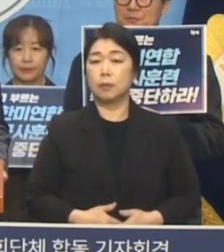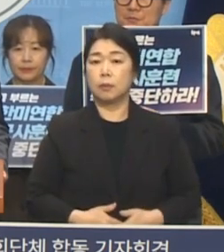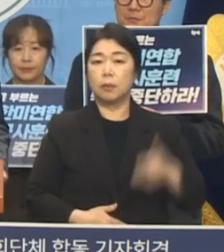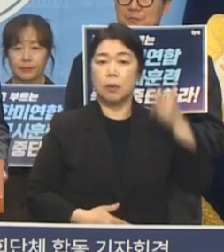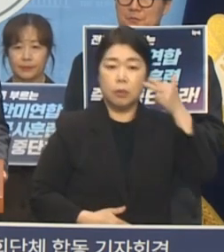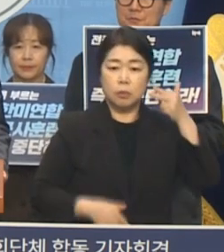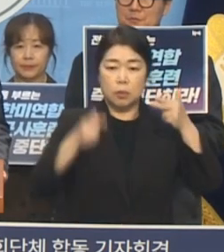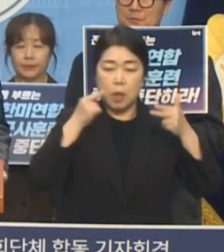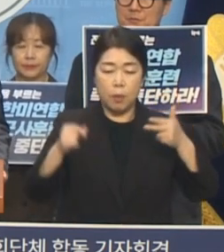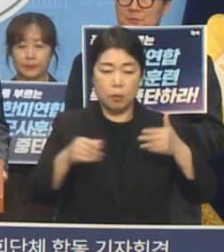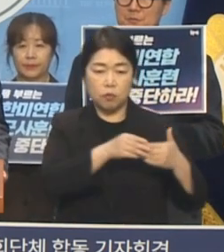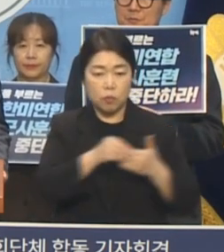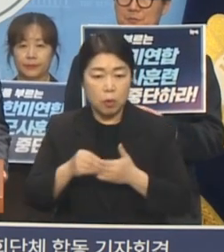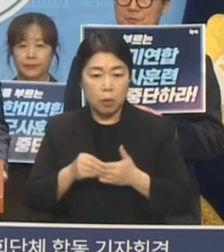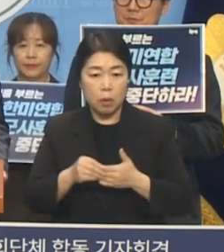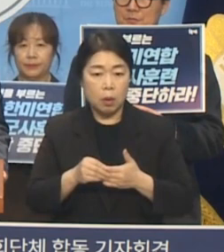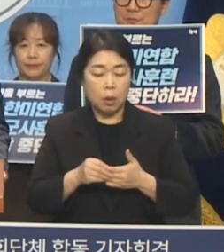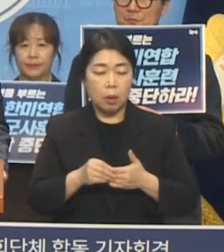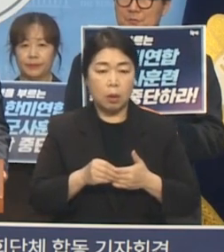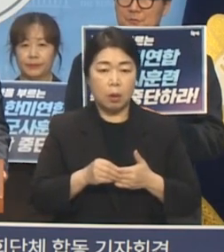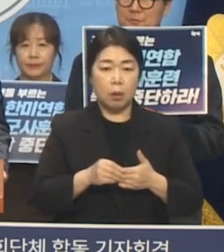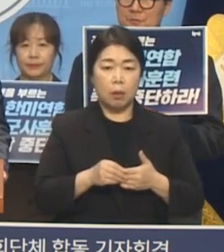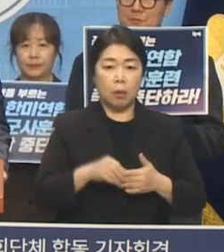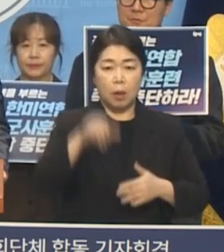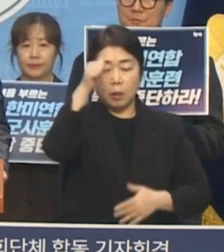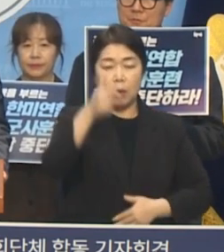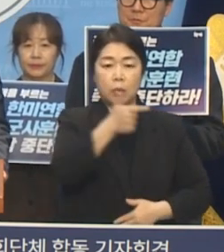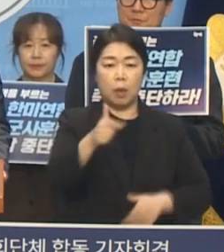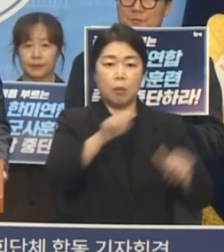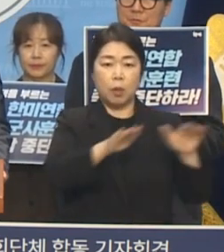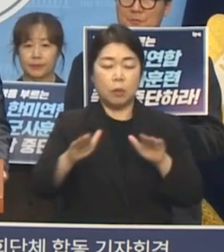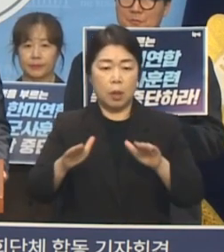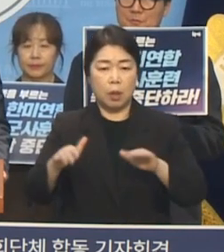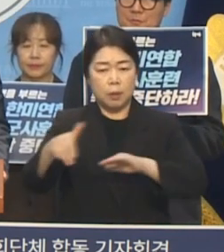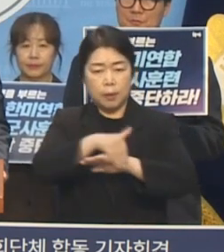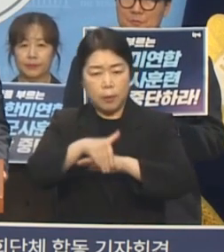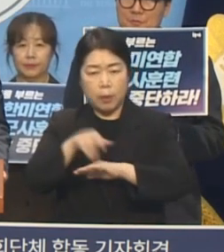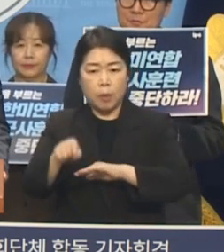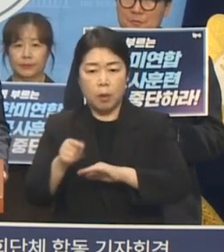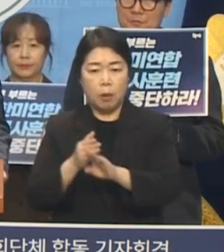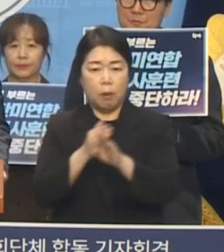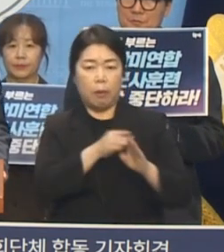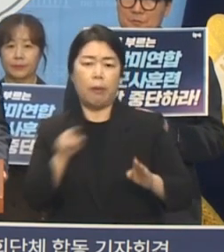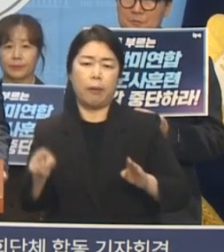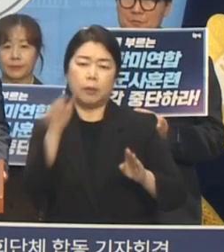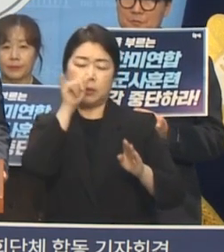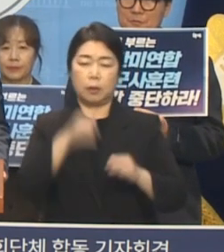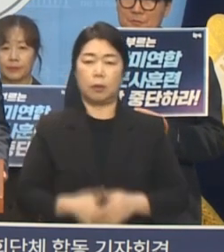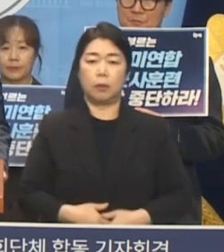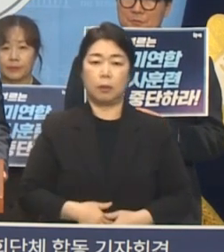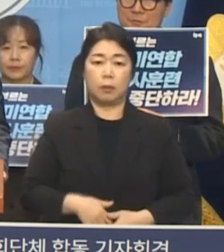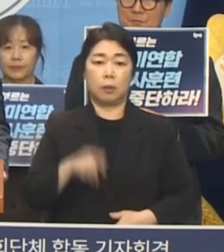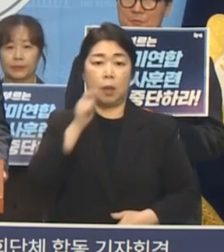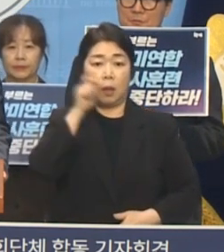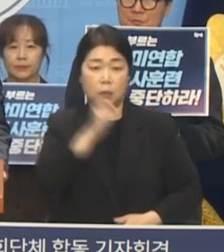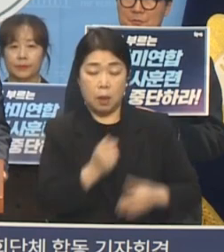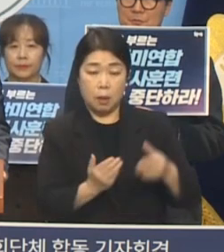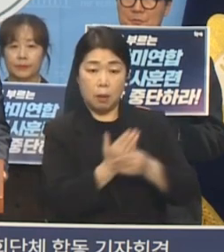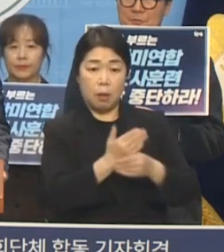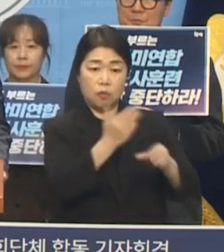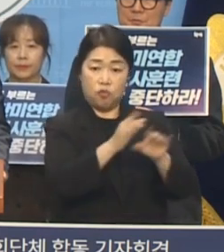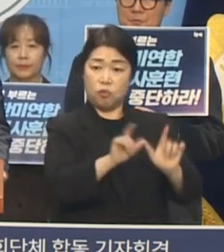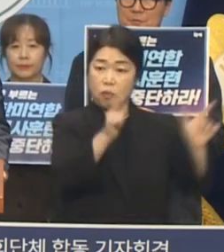미일 주도의 인도태평양 전략이 그 배경에 있습니다. 우크라이나 사태, 중동의 사태, 이